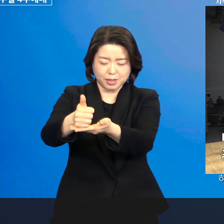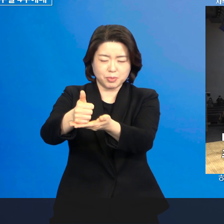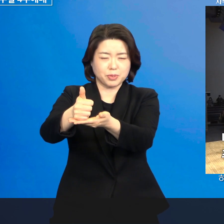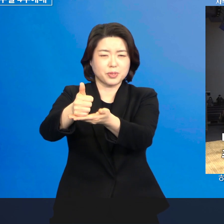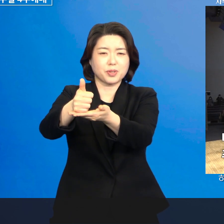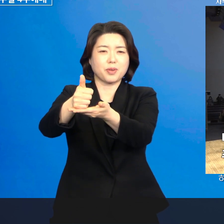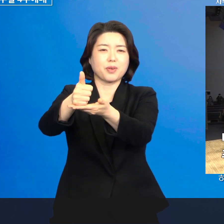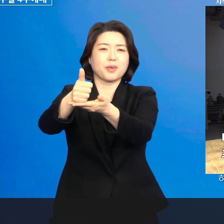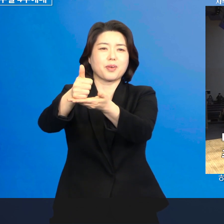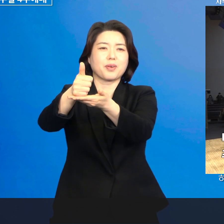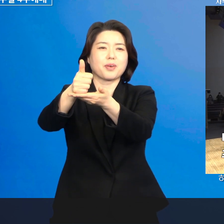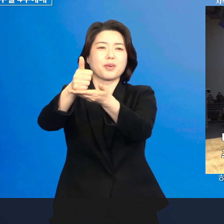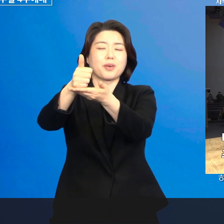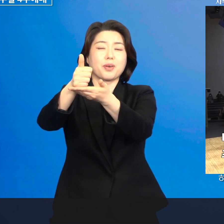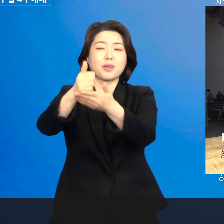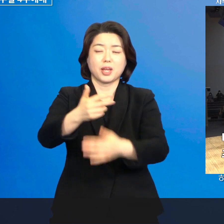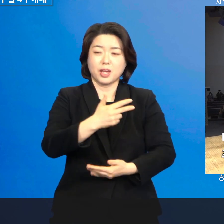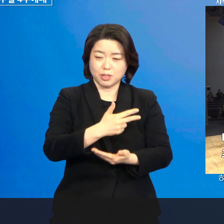경외함으로